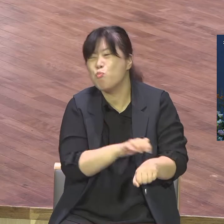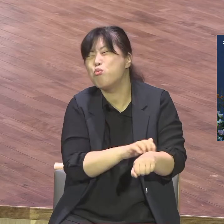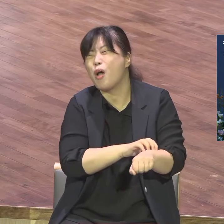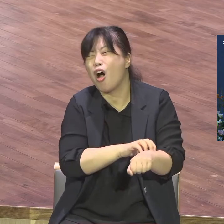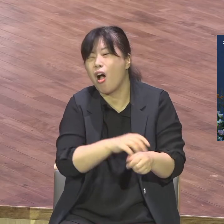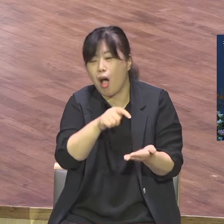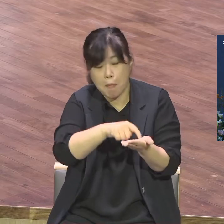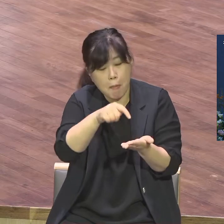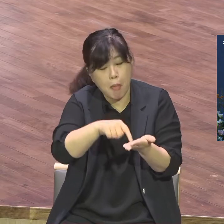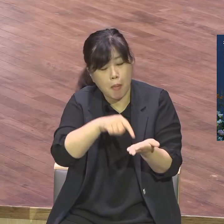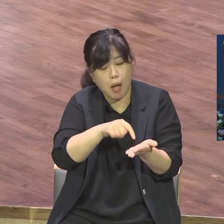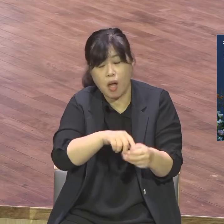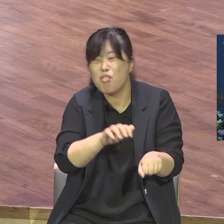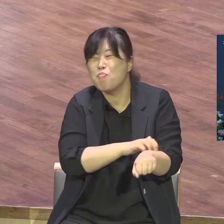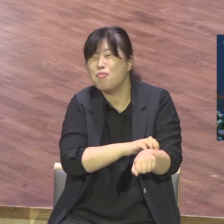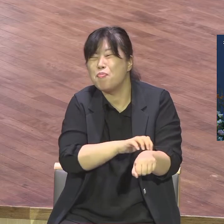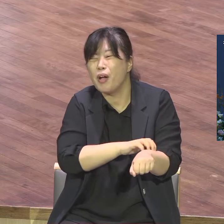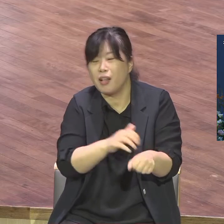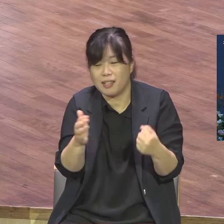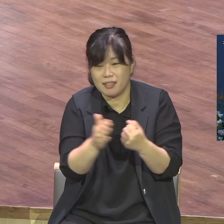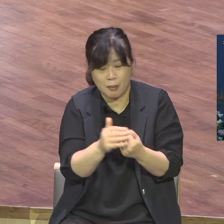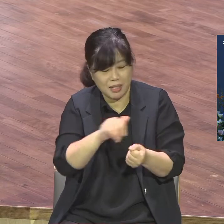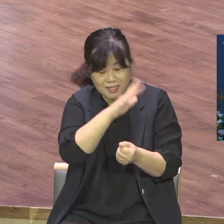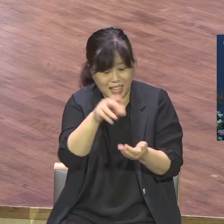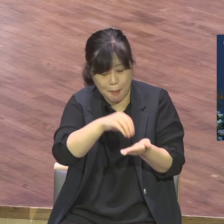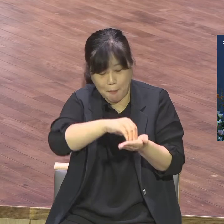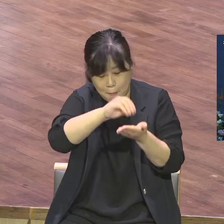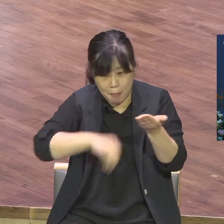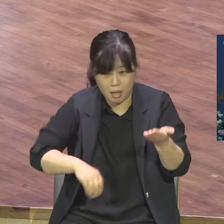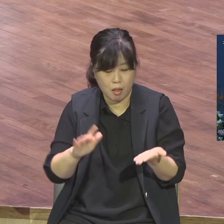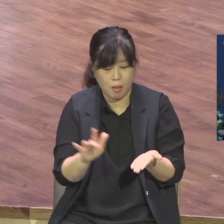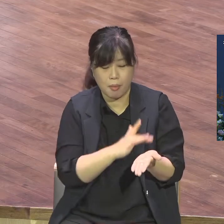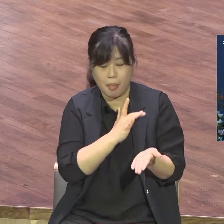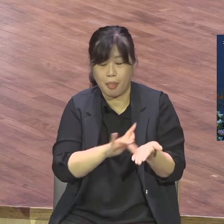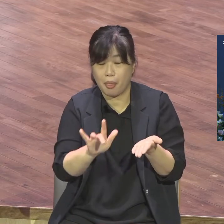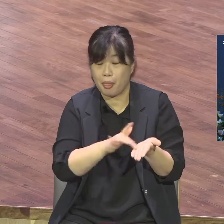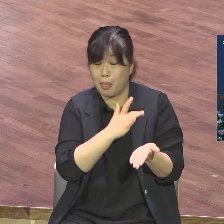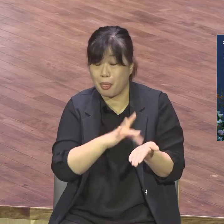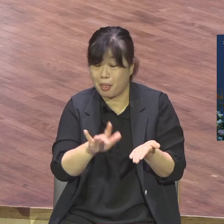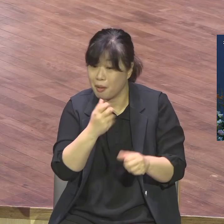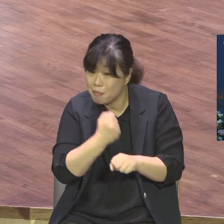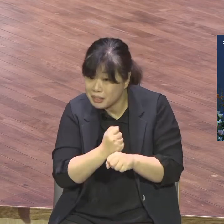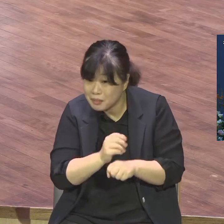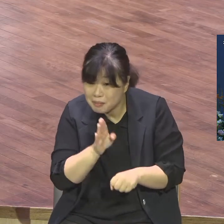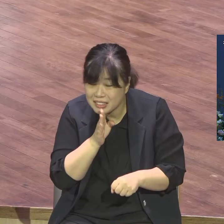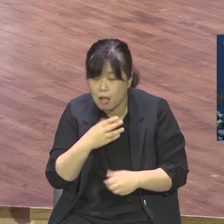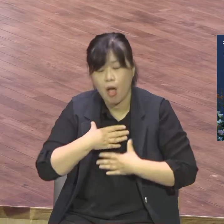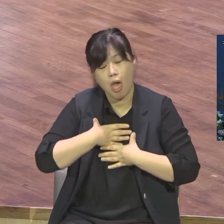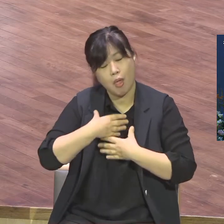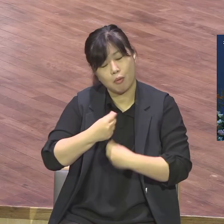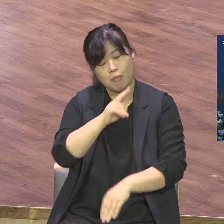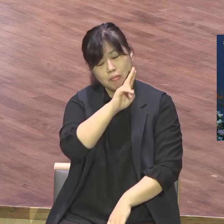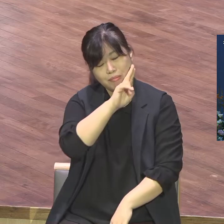없애버리고 편의성, 유용성, 예술성을 높였습니다. 아이폰이